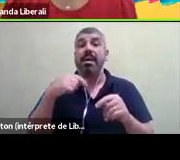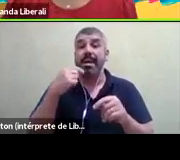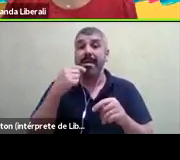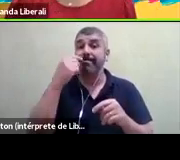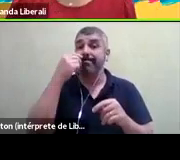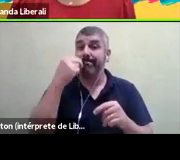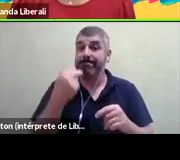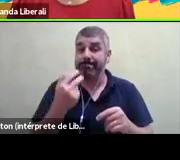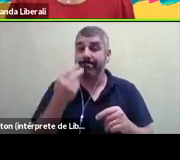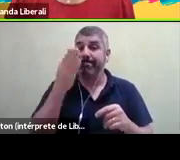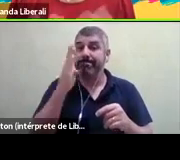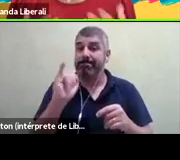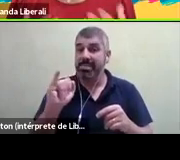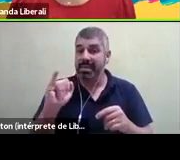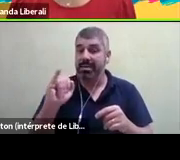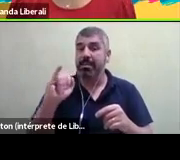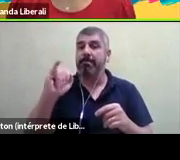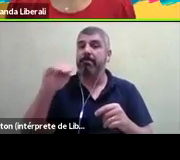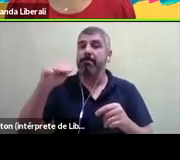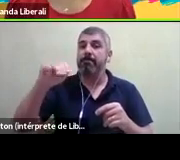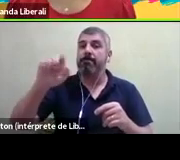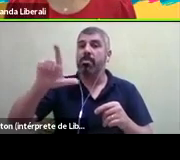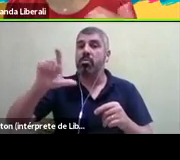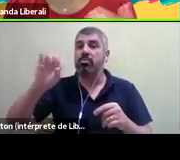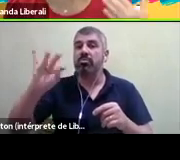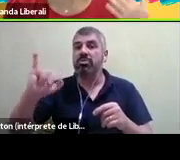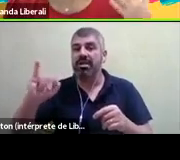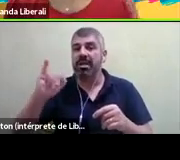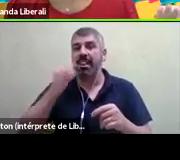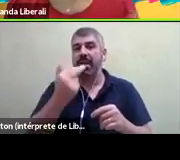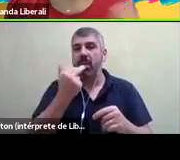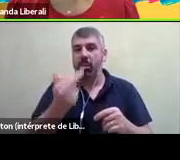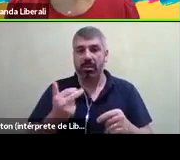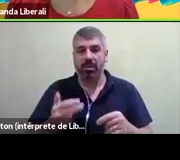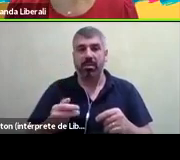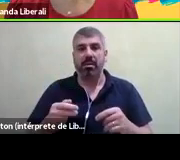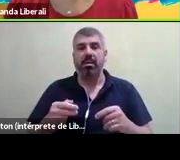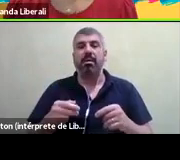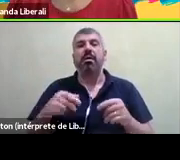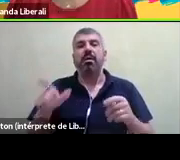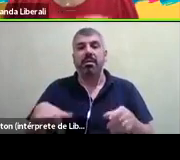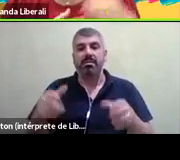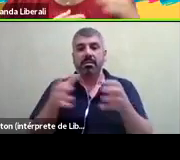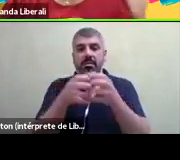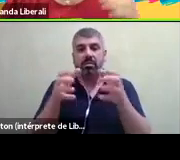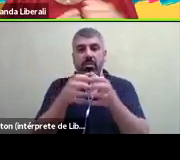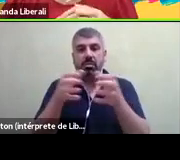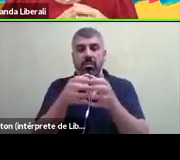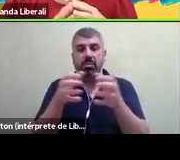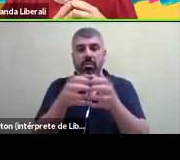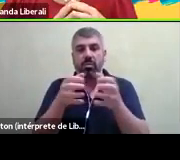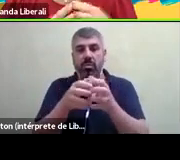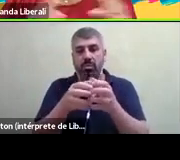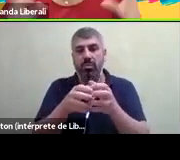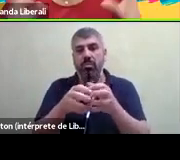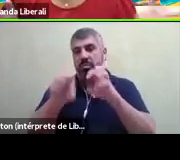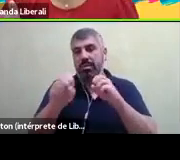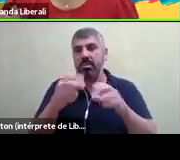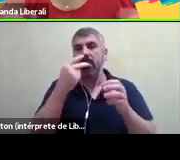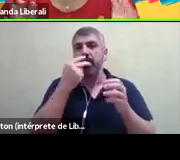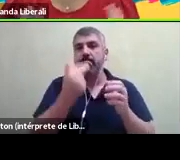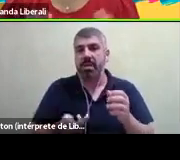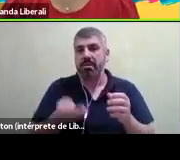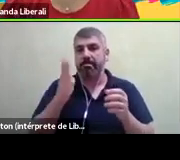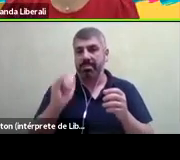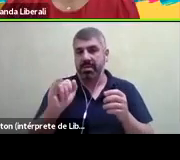bimultilingüe. No nosso grupo de estudos sobre educação bimultilingüe, ao longo dos últimos 12 anos,